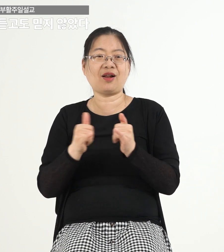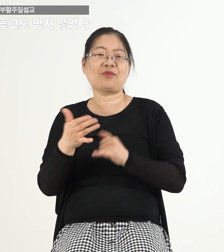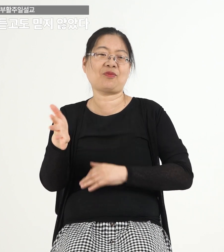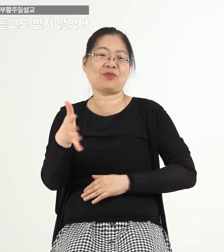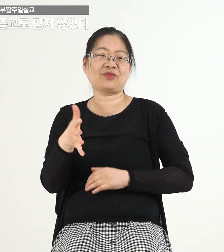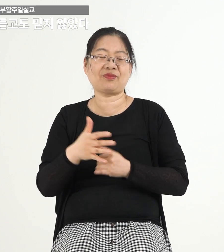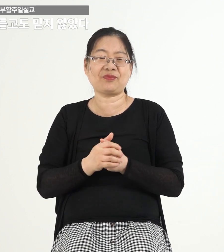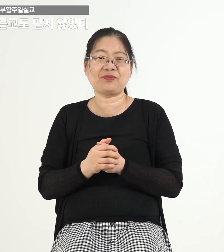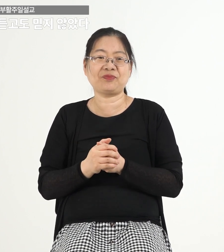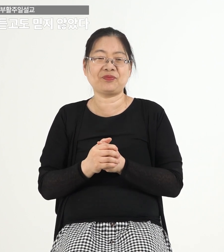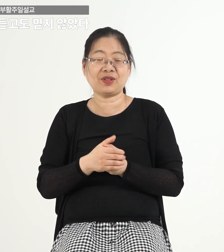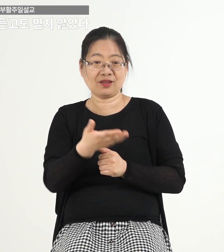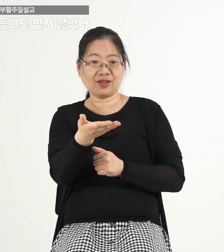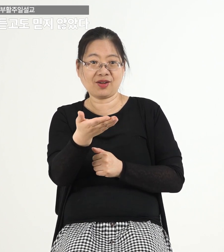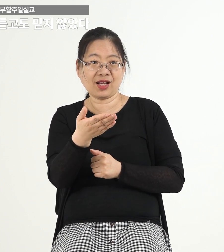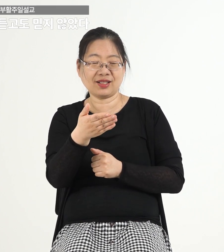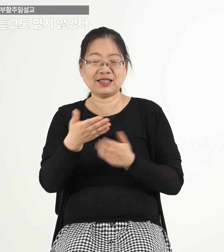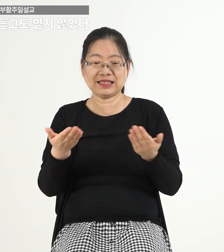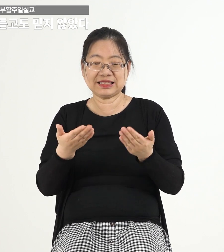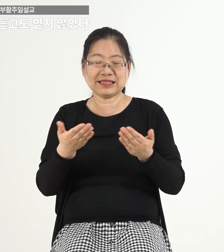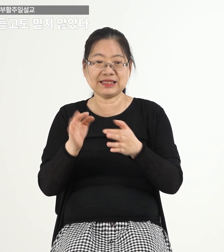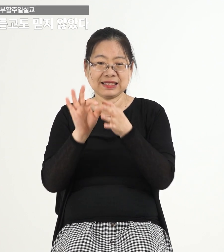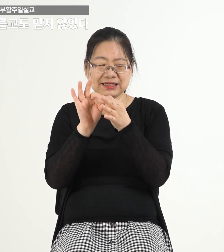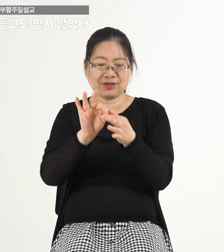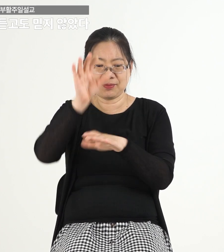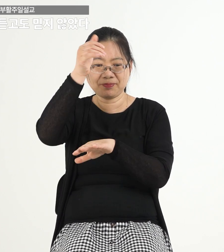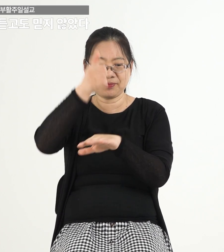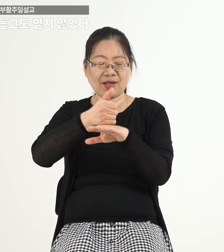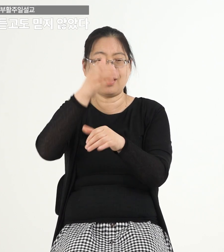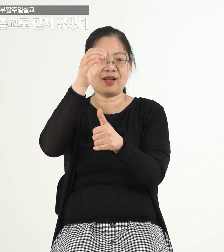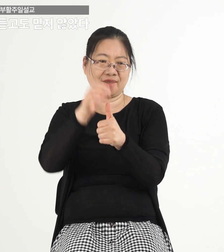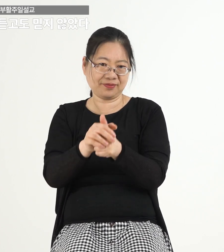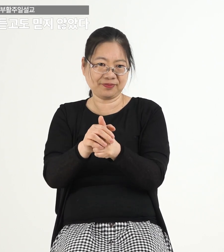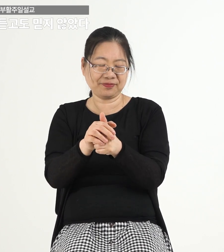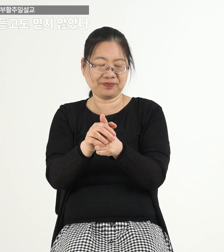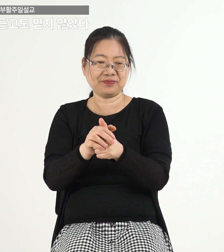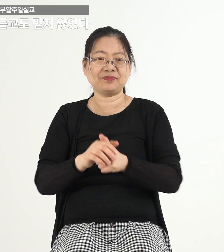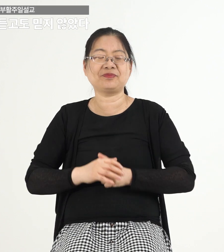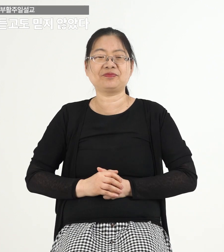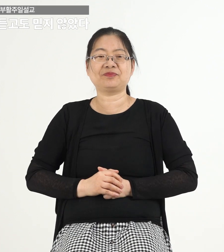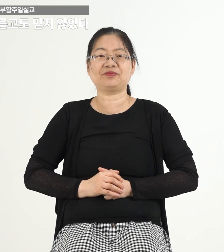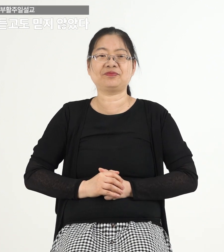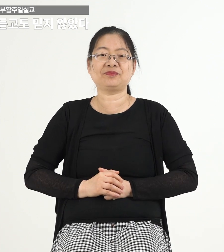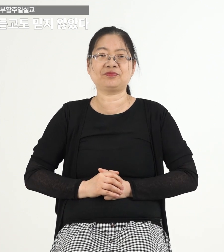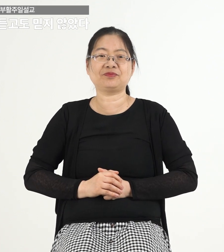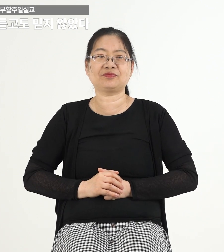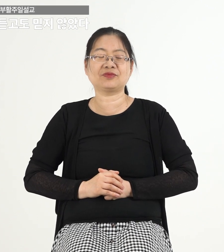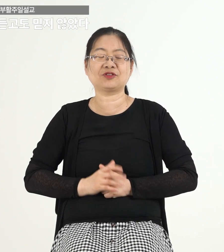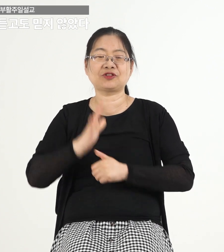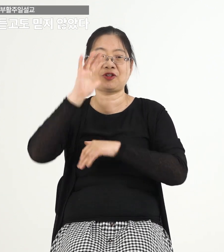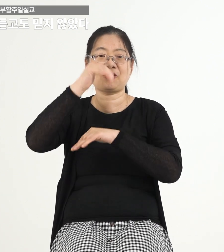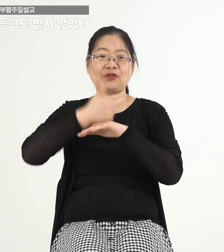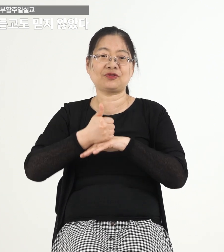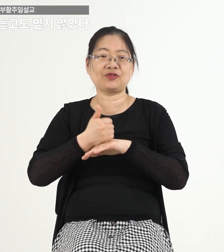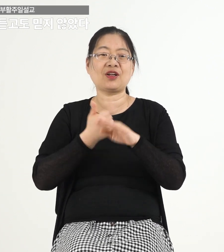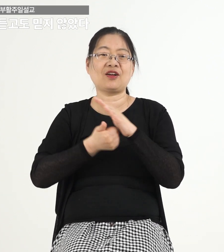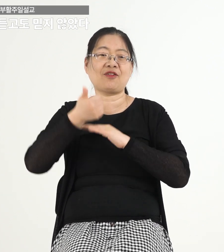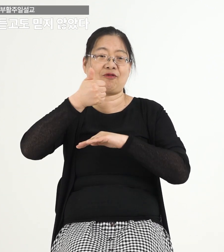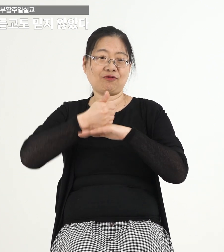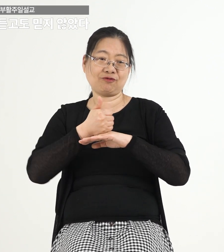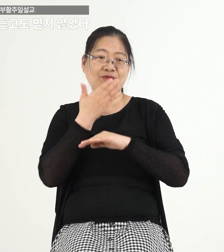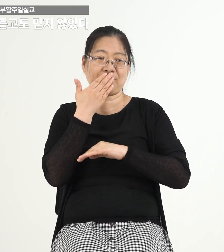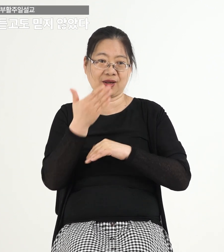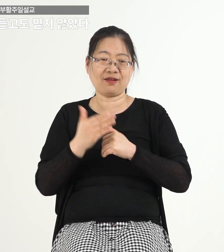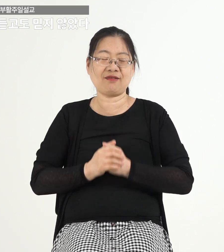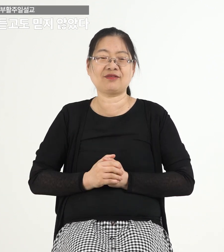없다. 그러니까 네가 그 프로젝트를 끝까지 책임을 완수해라. 결국은 성공을